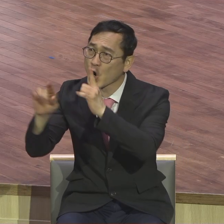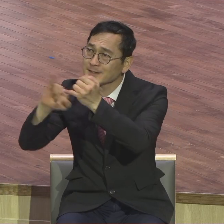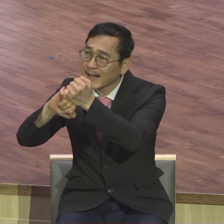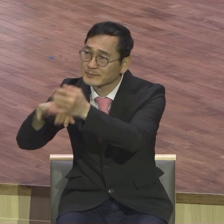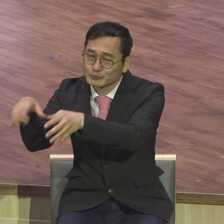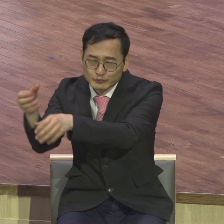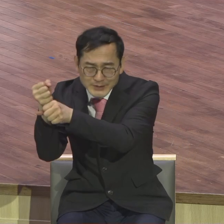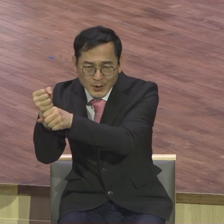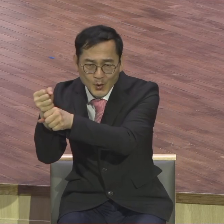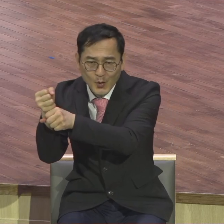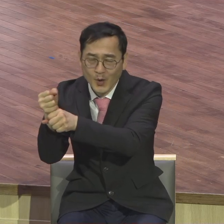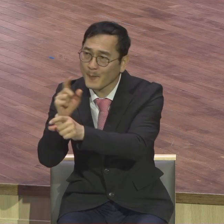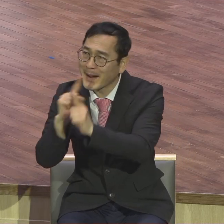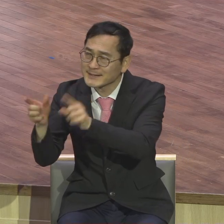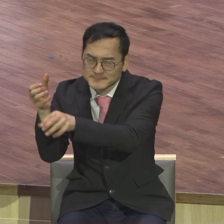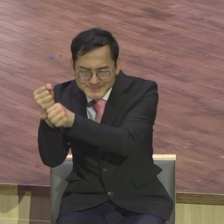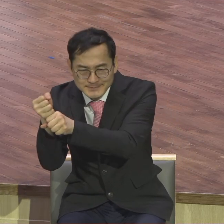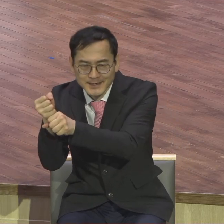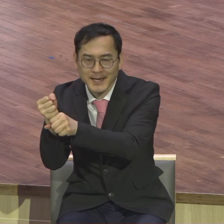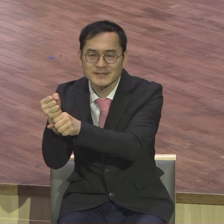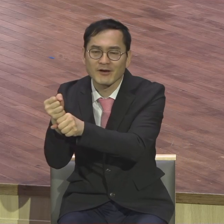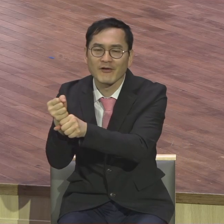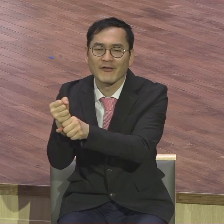여러분을 축복하면 그렇게 된다니까요.